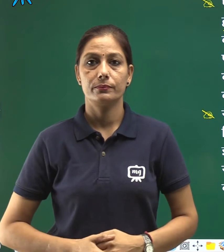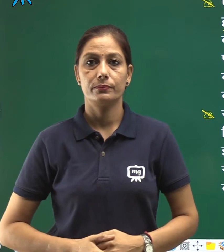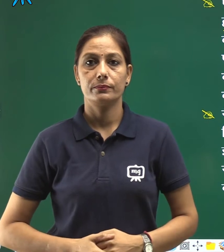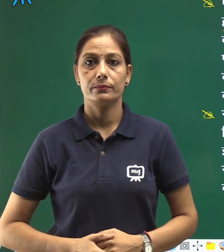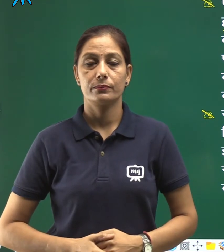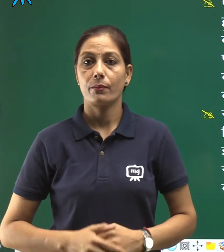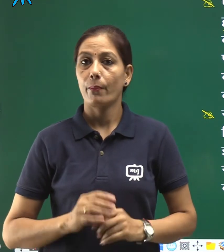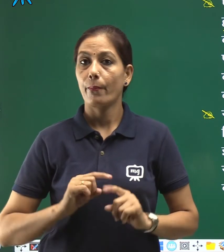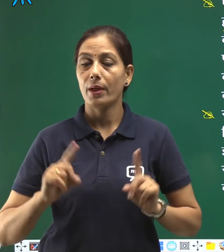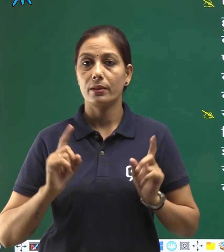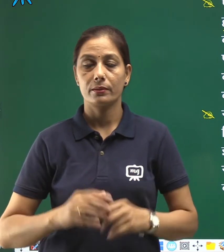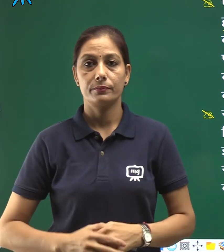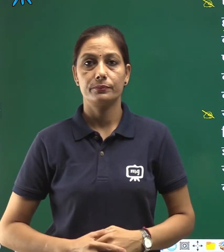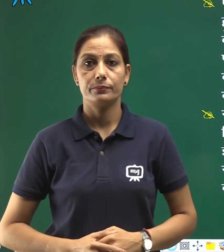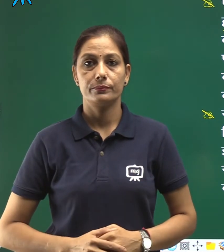परंतु